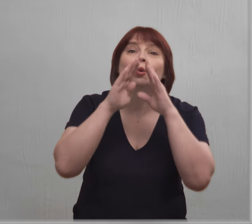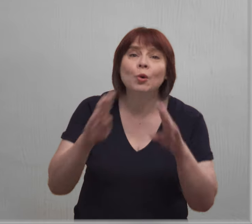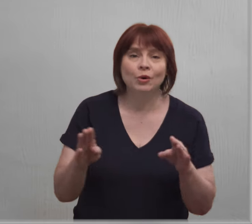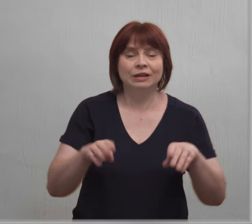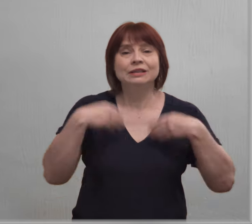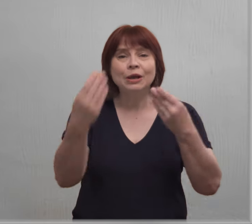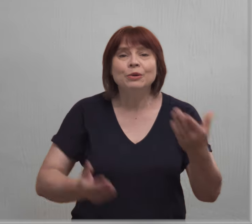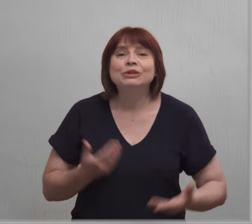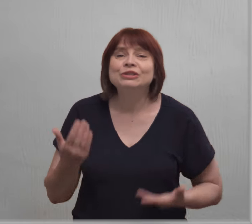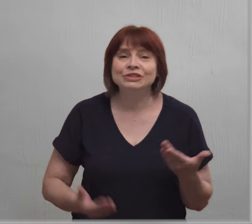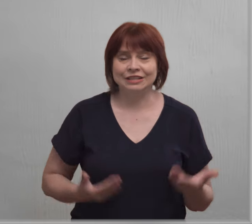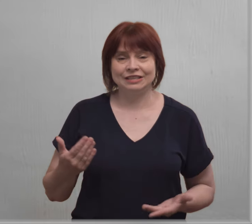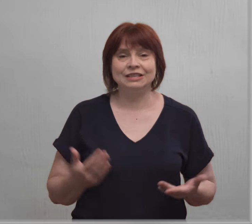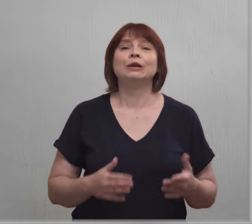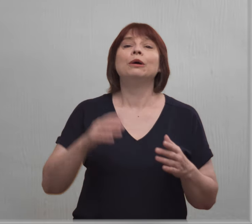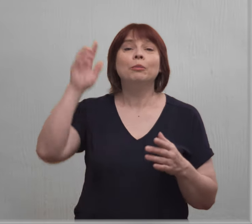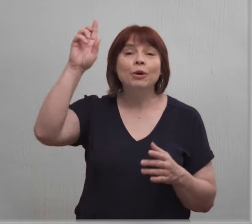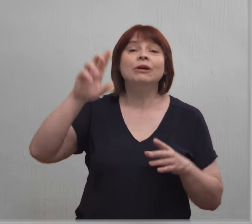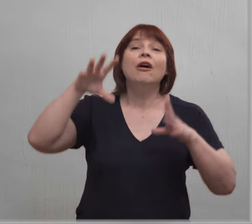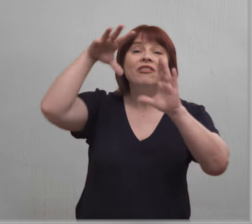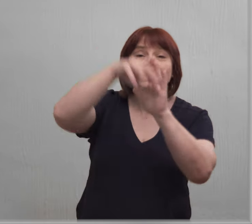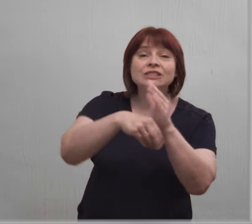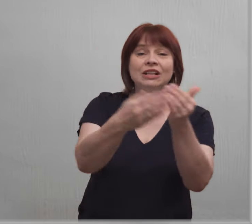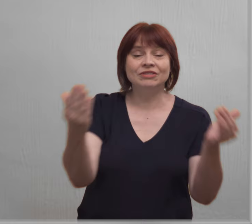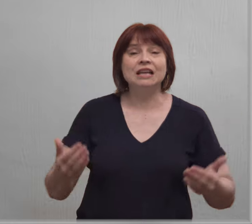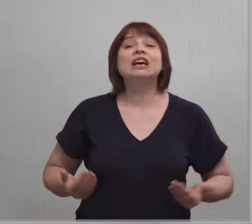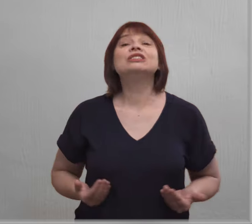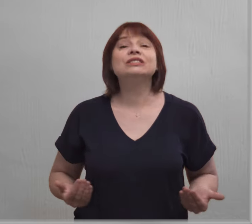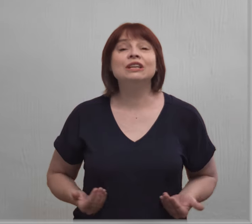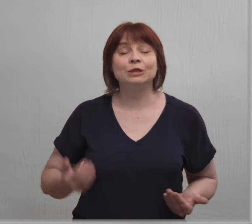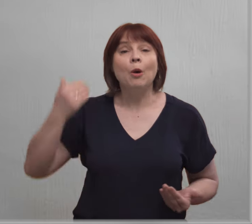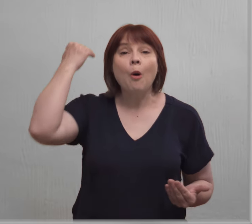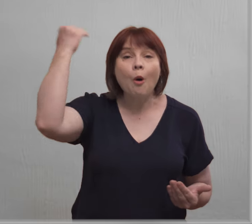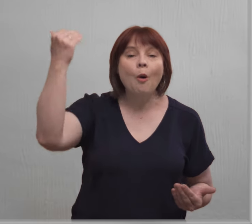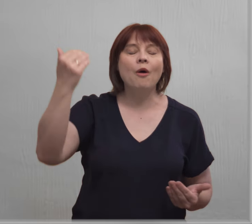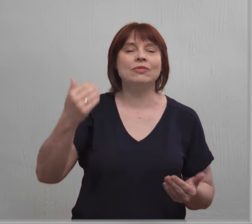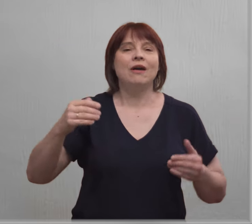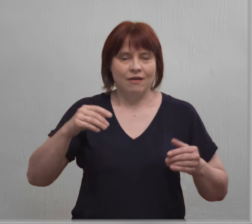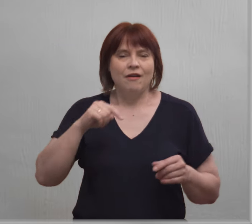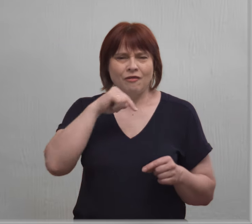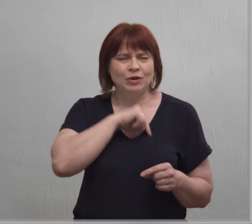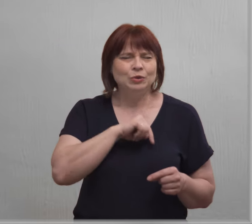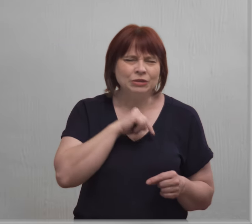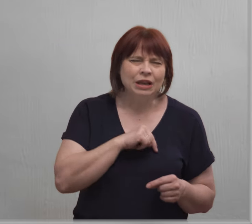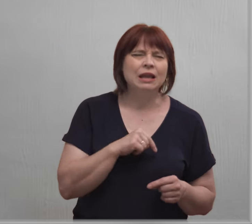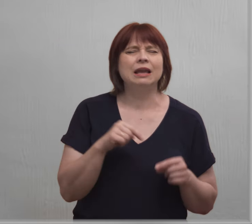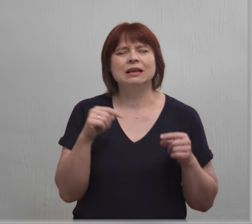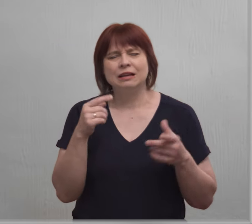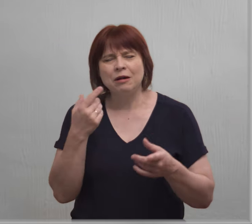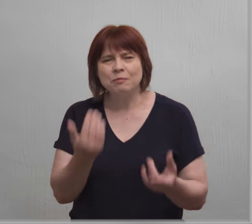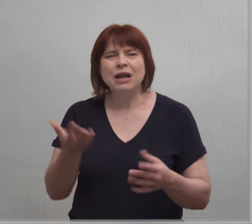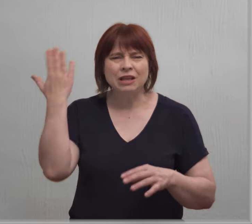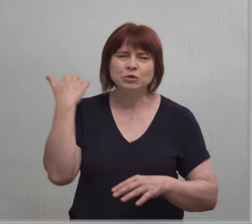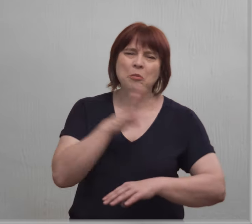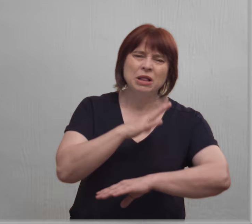нести жизнь, потому что Господь вложил в нас жизнь. Он воскресил нас мертвым по своим делам, по своим